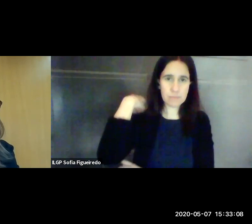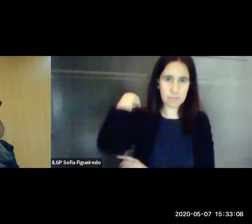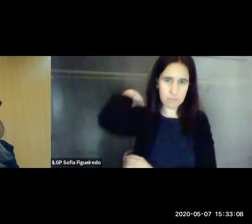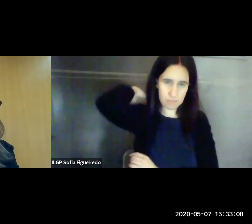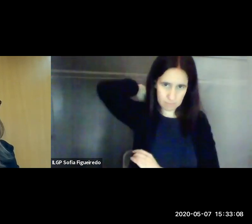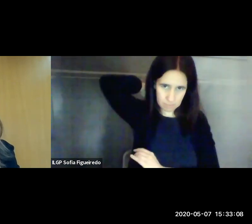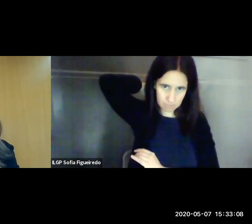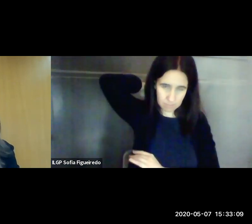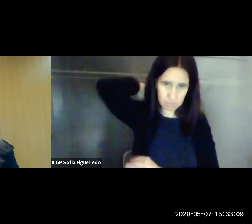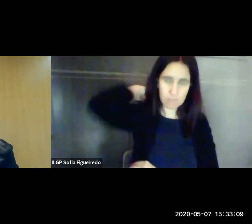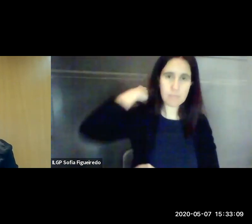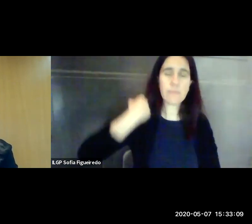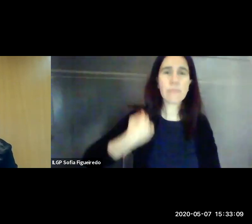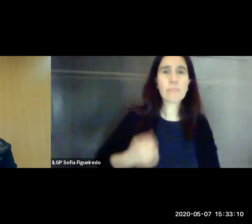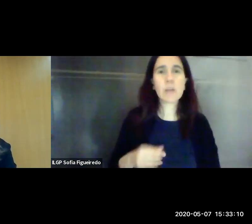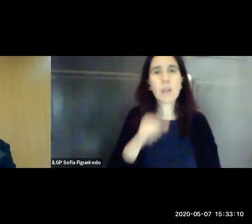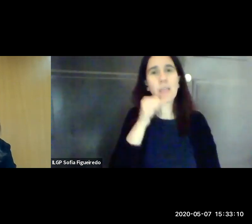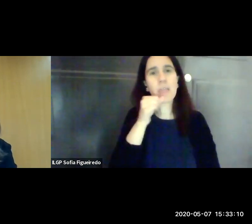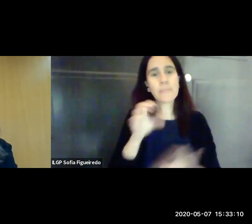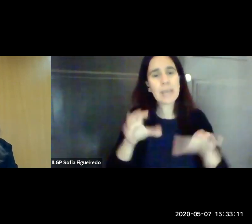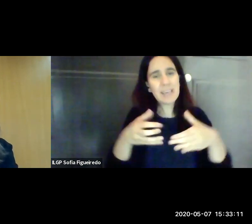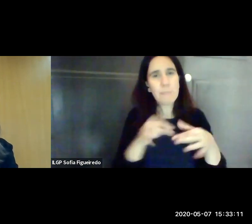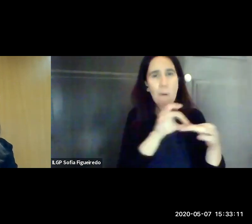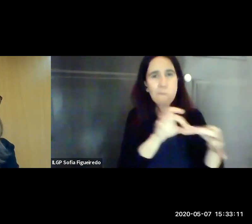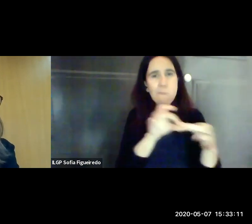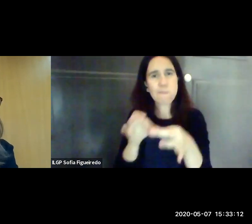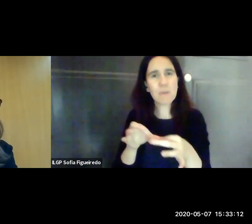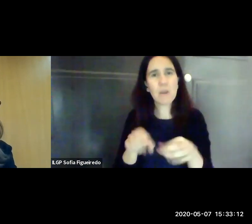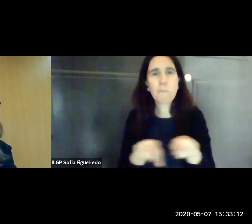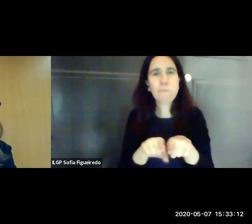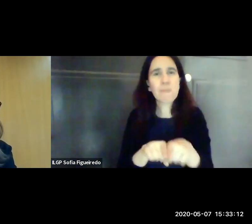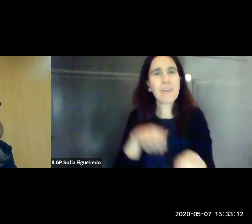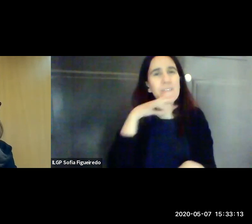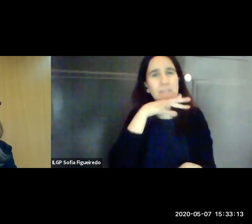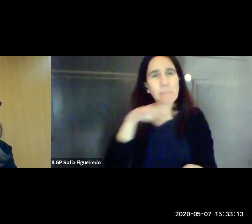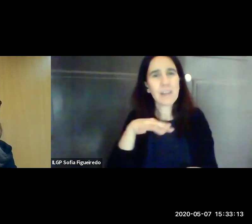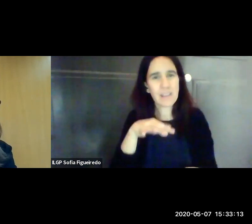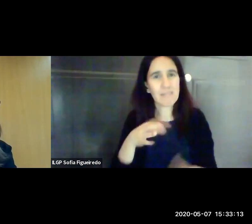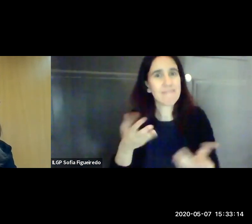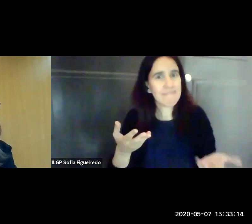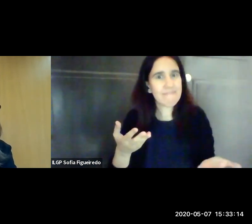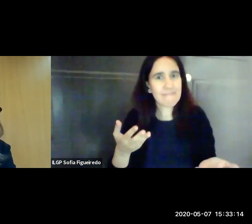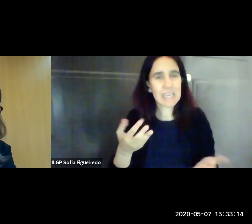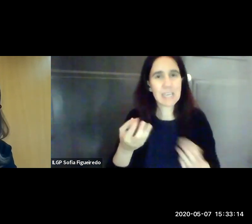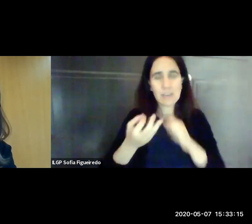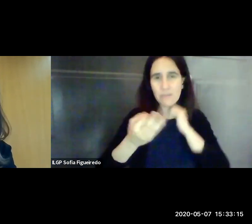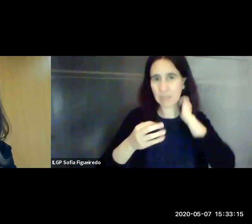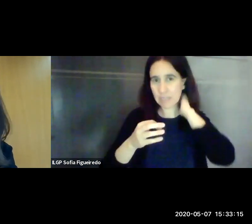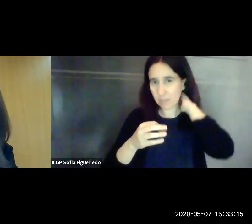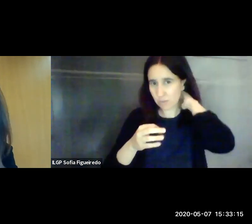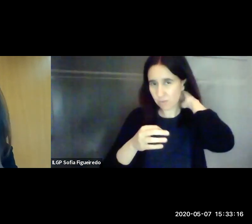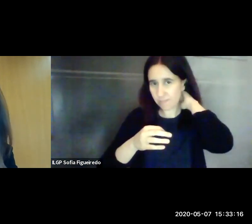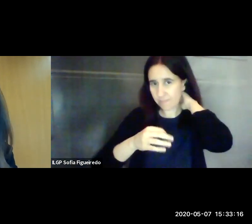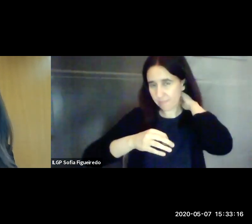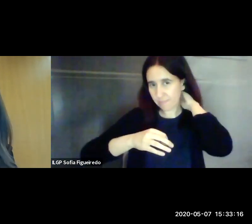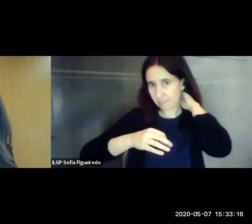habitualmente traduzir equipas coesas como somos uma família, não é? E essa questão é relativamente